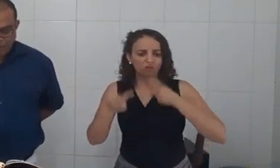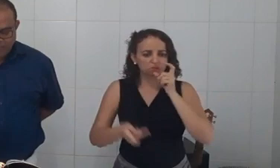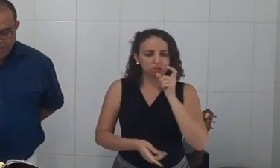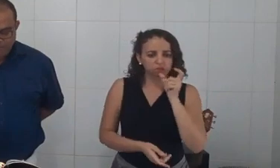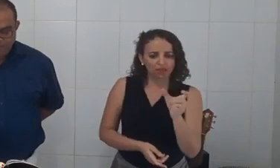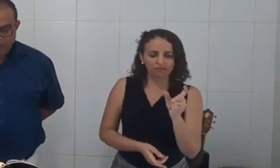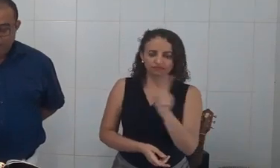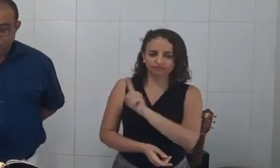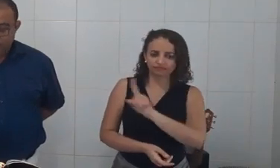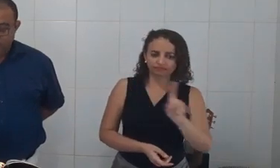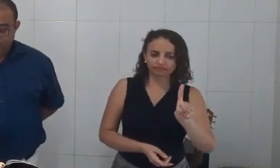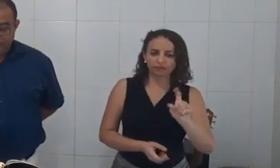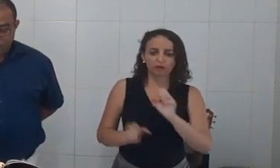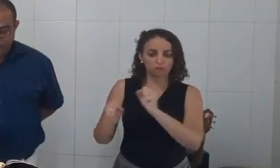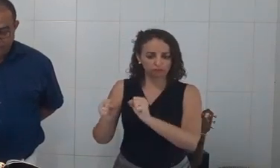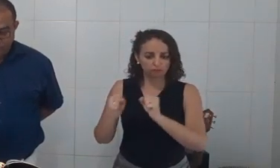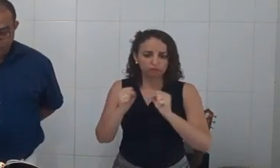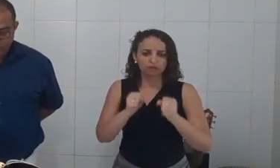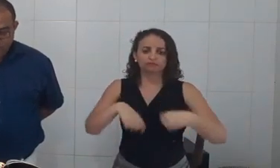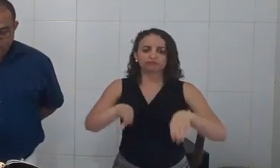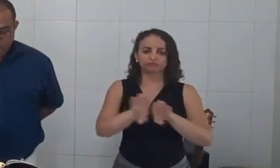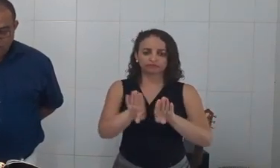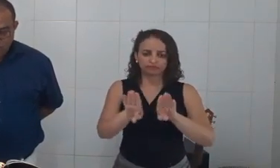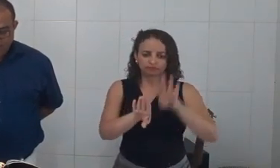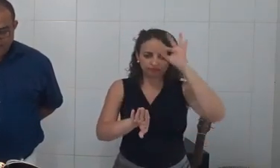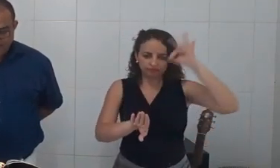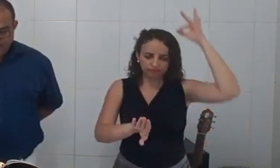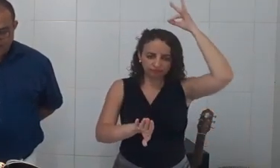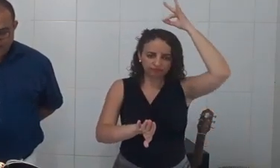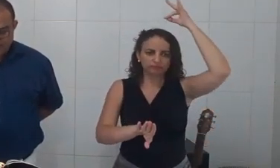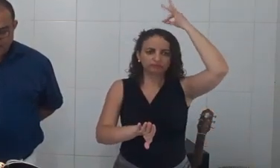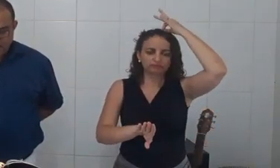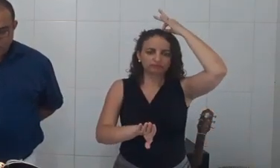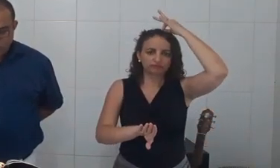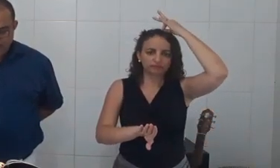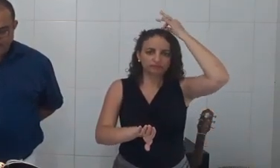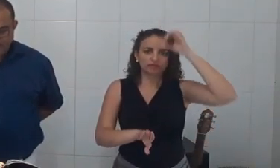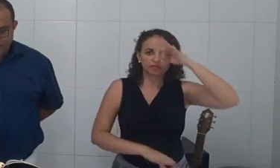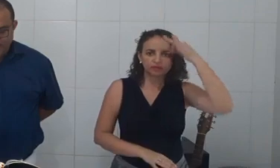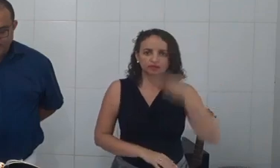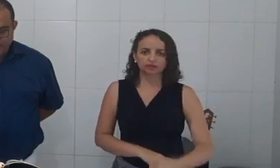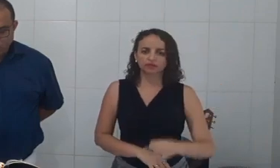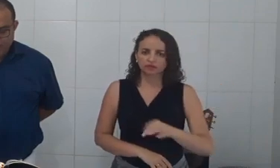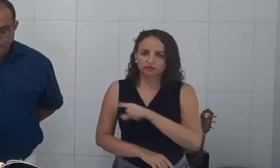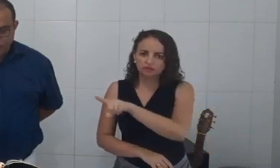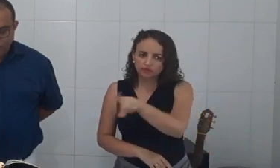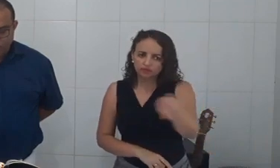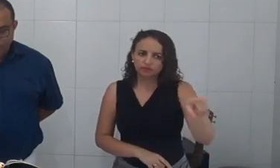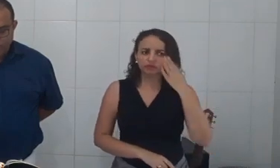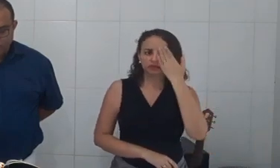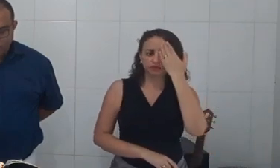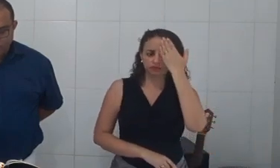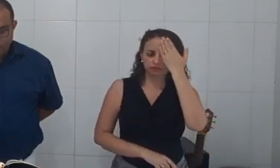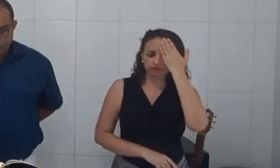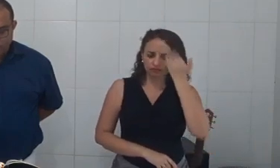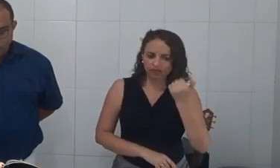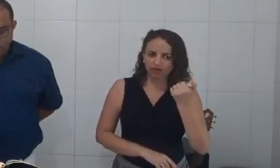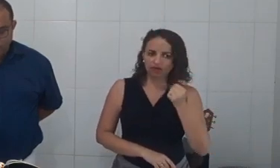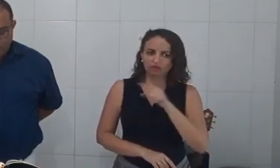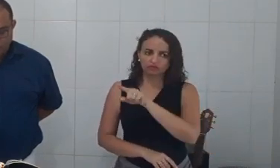também em poder e no Espírito Santo, e em muita certeza, como bem sabeis, quais fomos entre